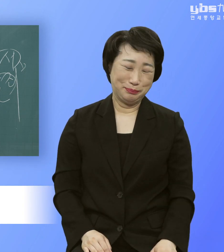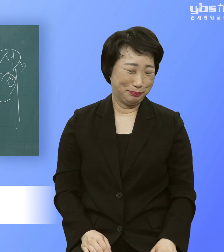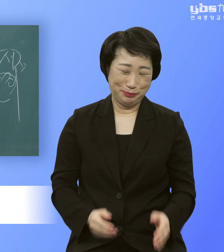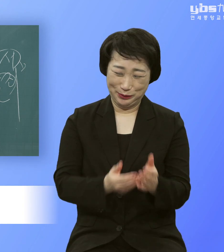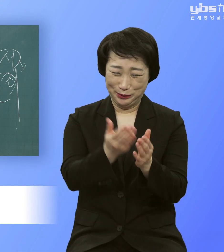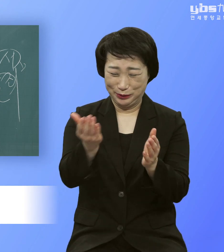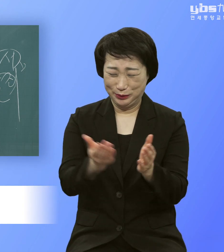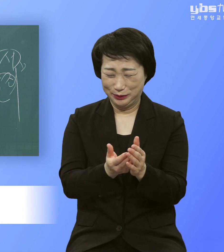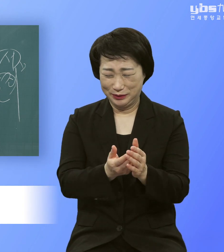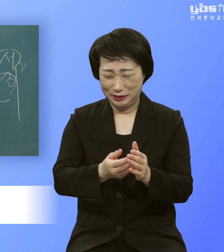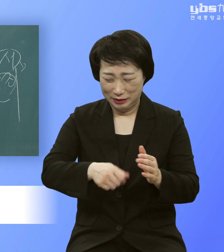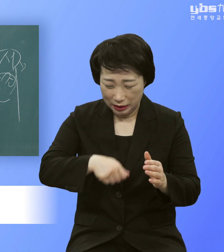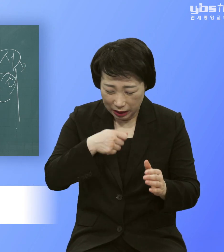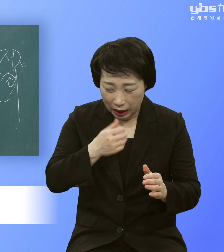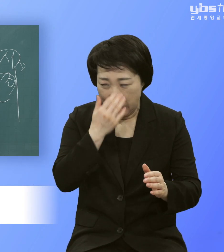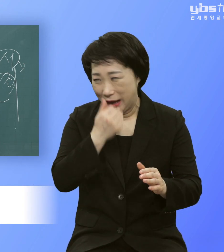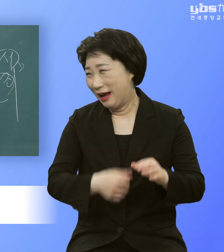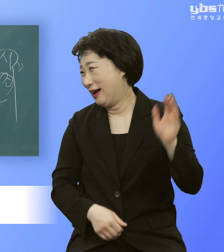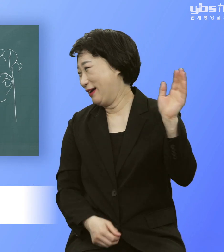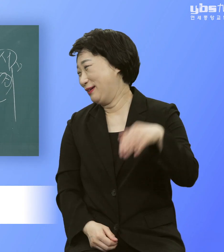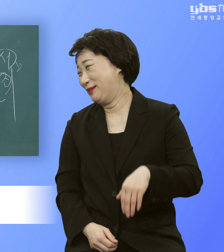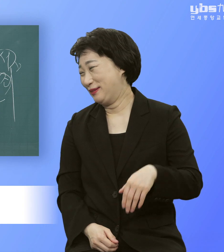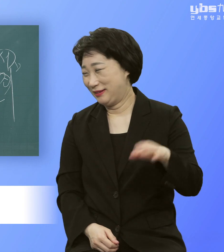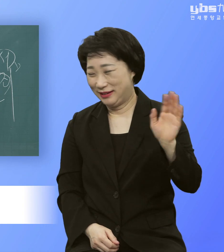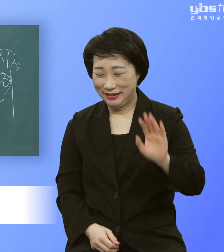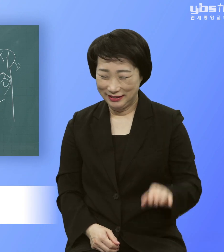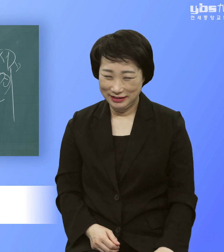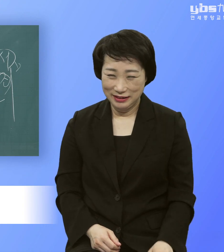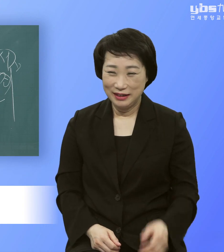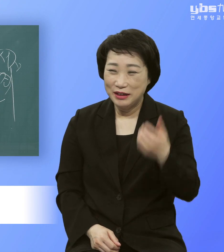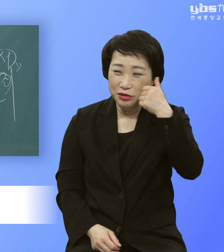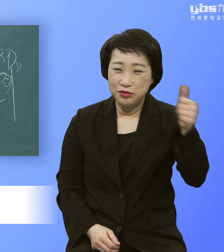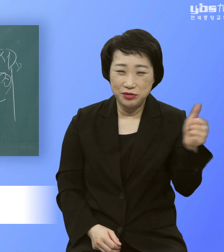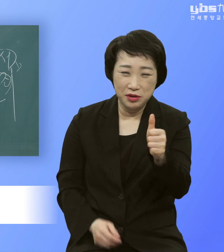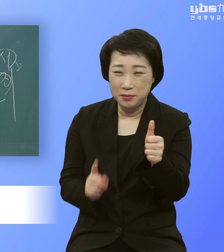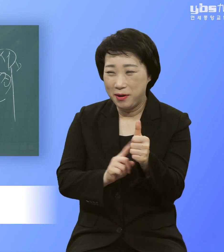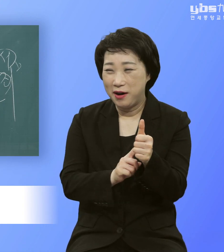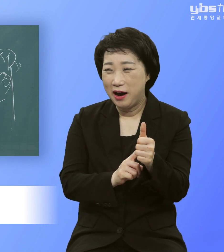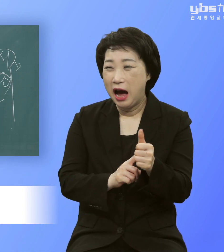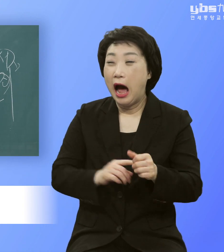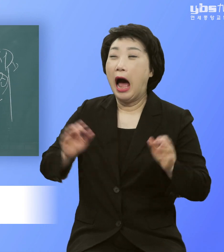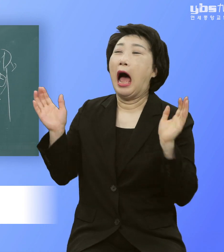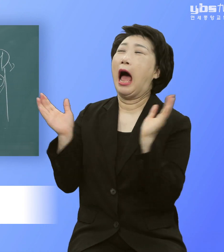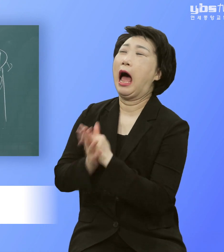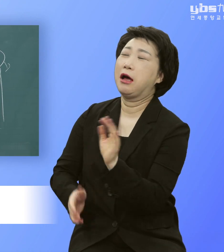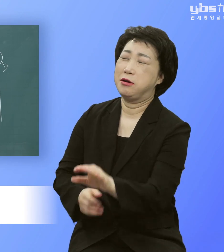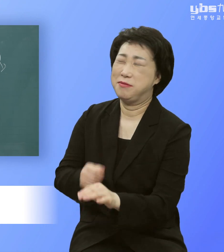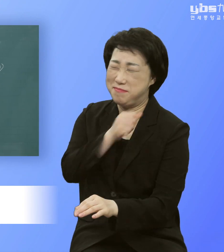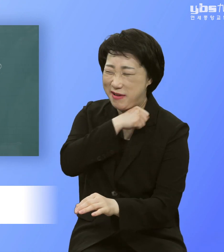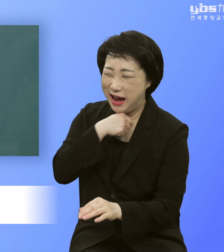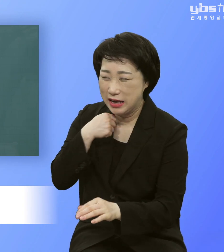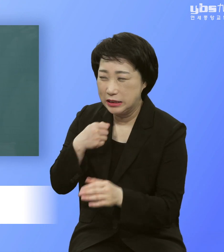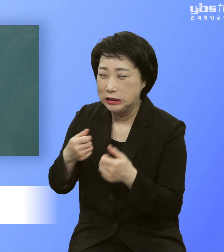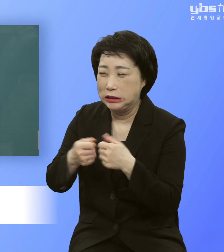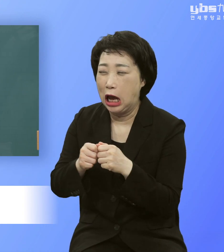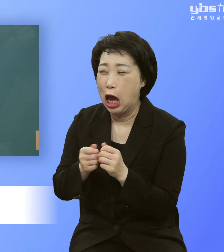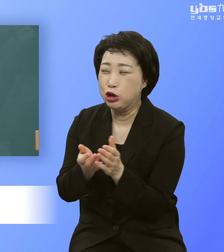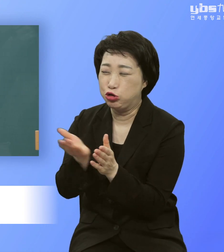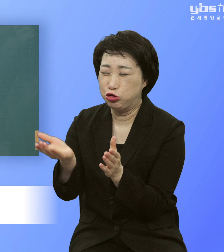죽이라면 넌더리가 나지. 어떤 사람은 맛있는 꾀죽 니나 먹어.